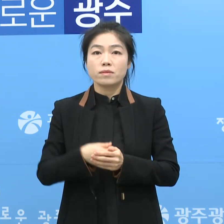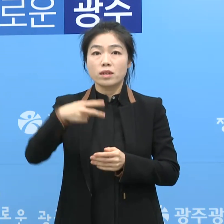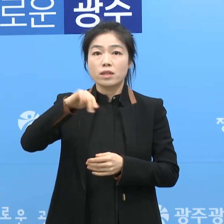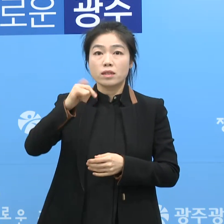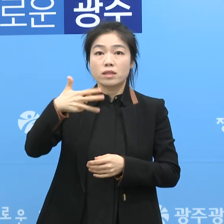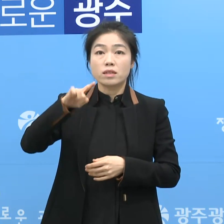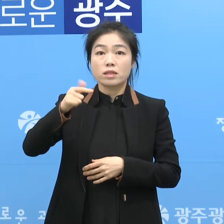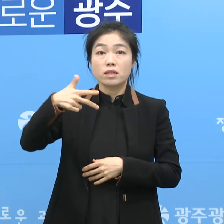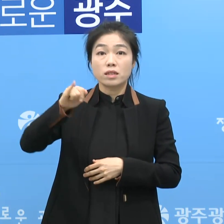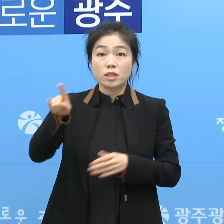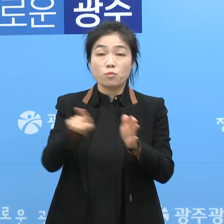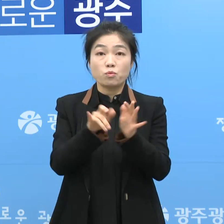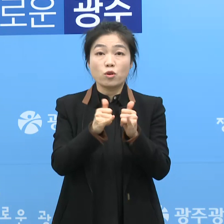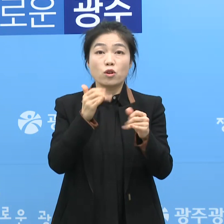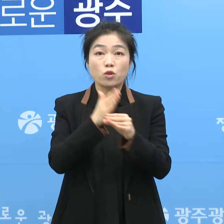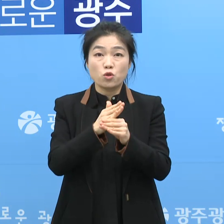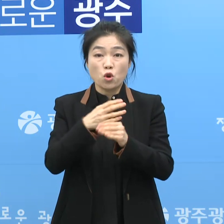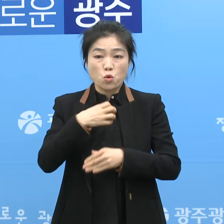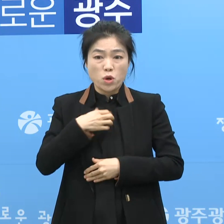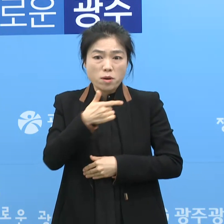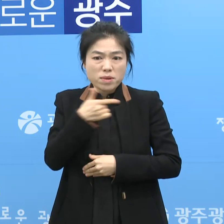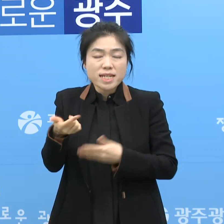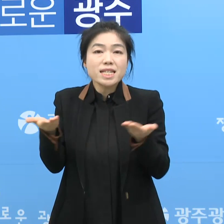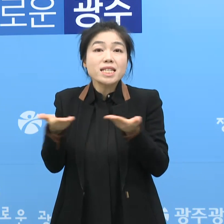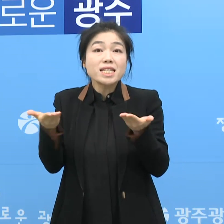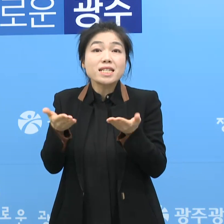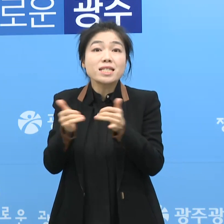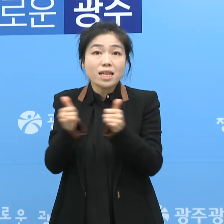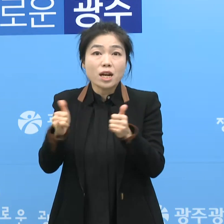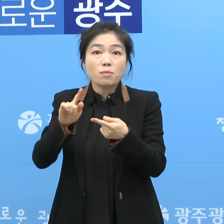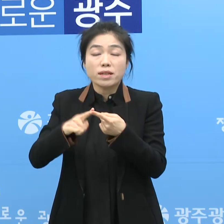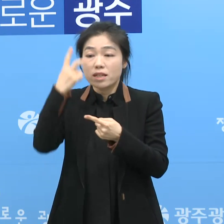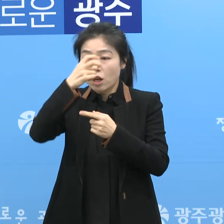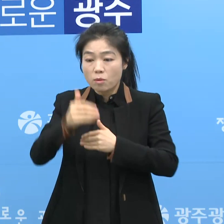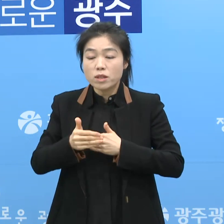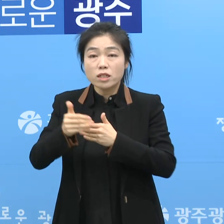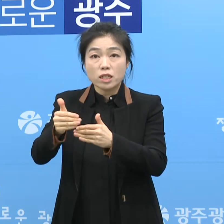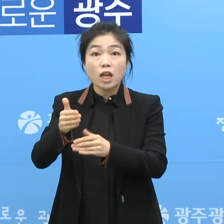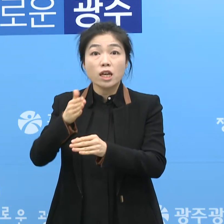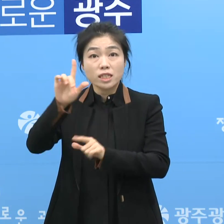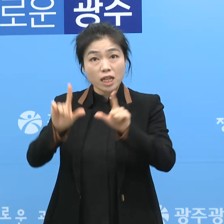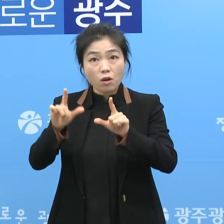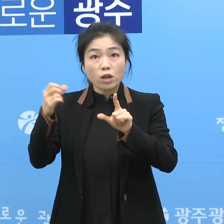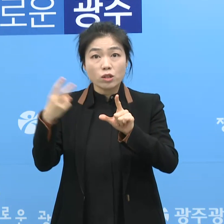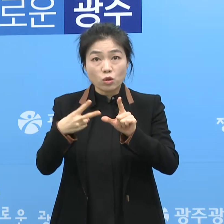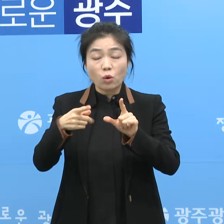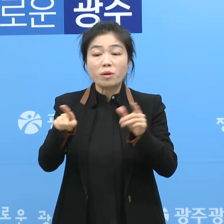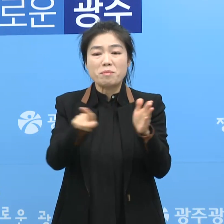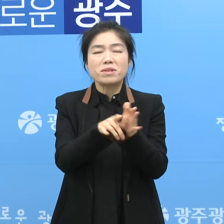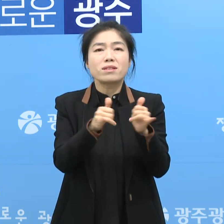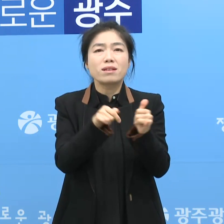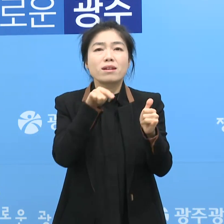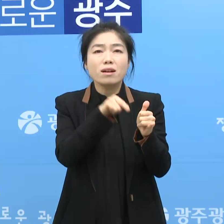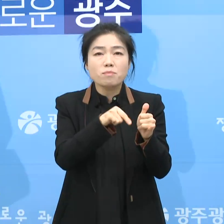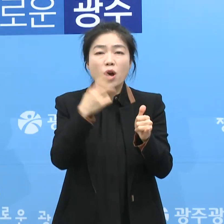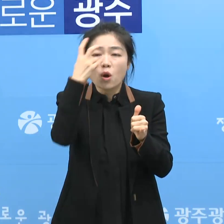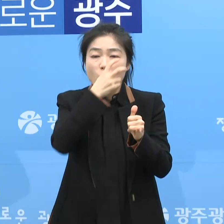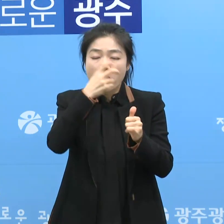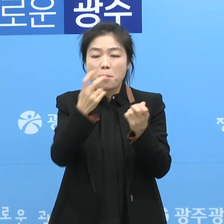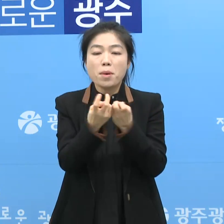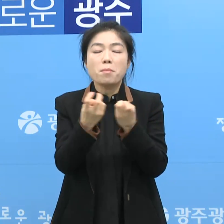신천지 교인 중 고위험군 직종 종사자 검사 진행 상황과 신천지 교인 관리 방안에